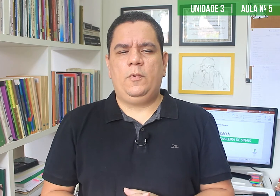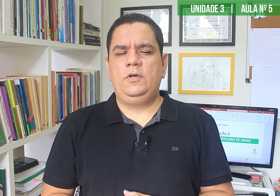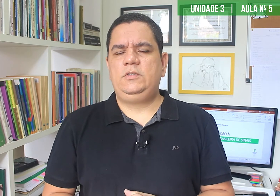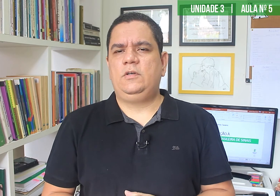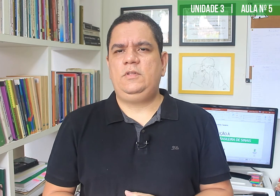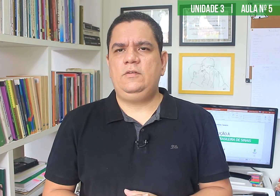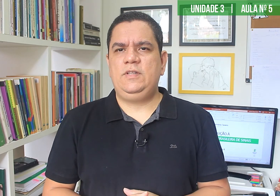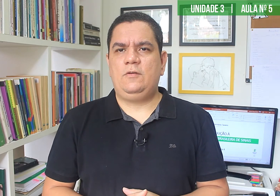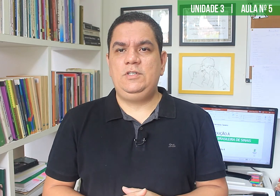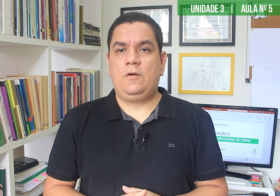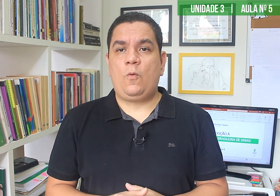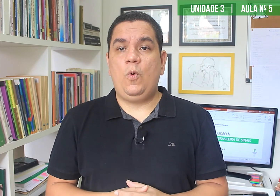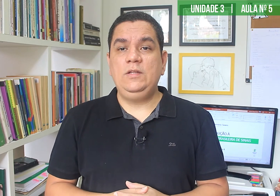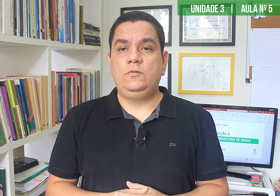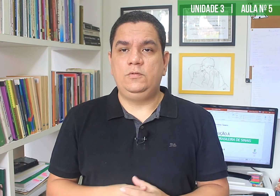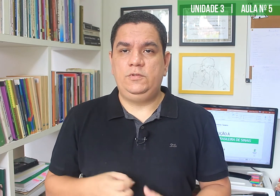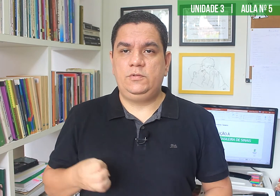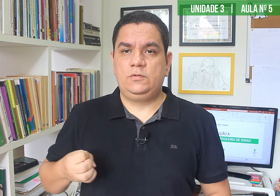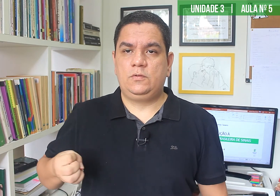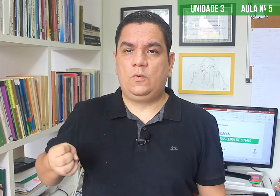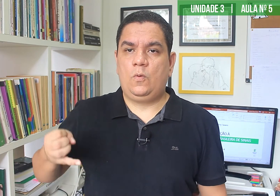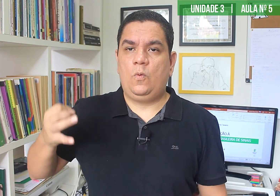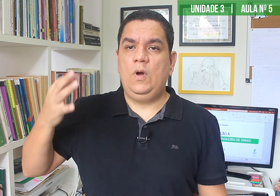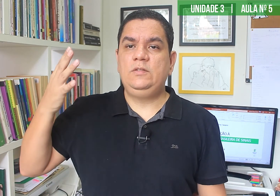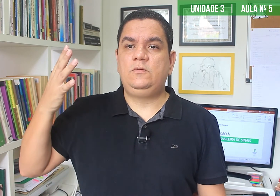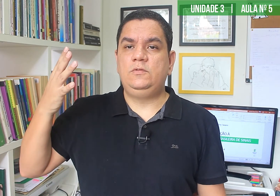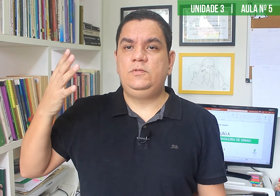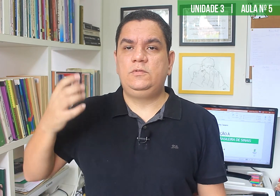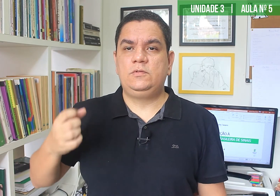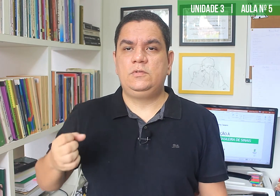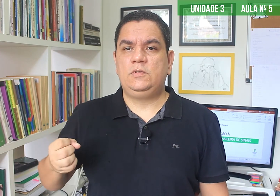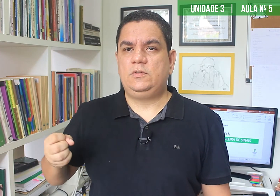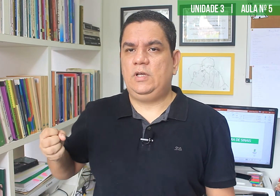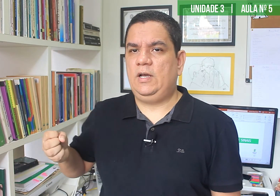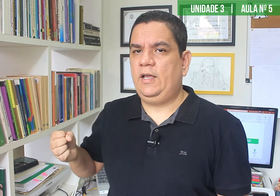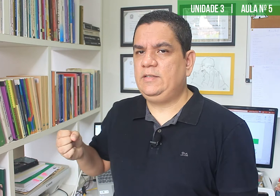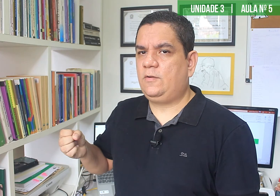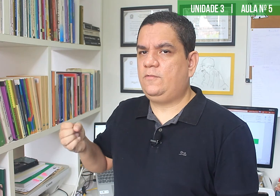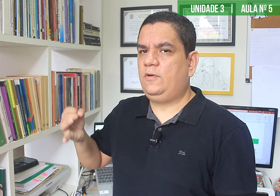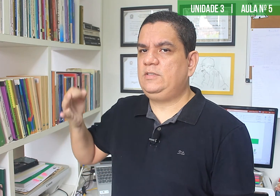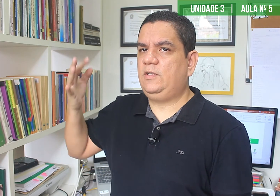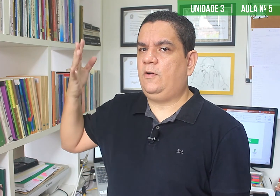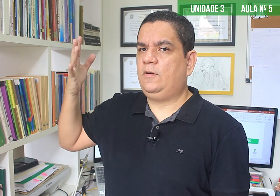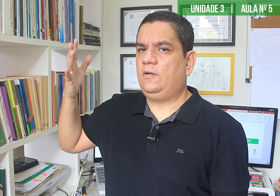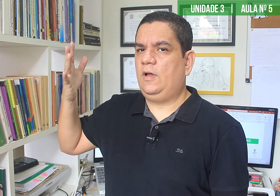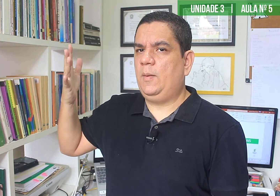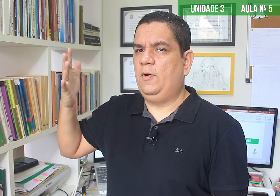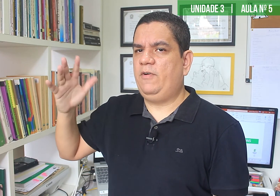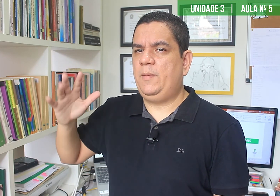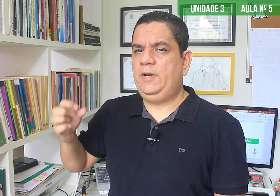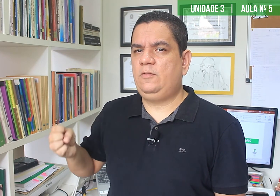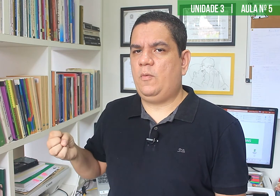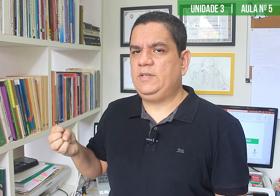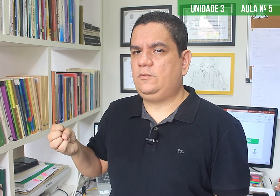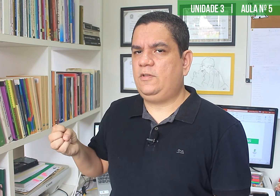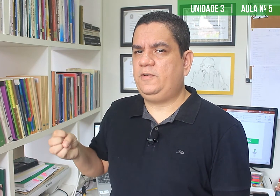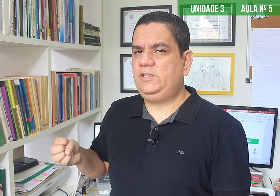Depois eu tenho o sinal de quantos. Quantos. Tá? Essa configuração, ó. A mão vai abrindo, começa toda